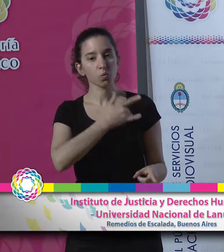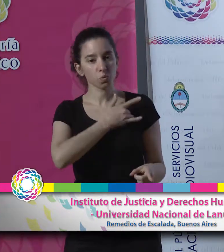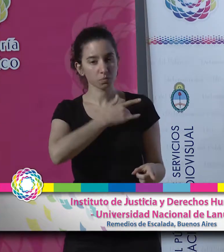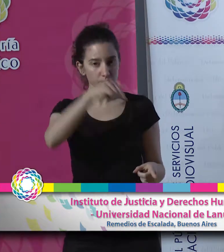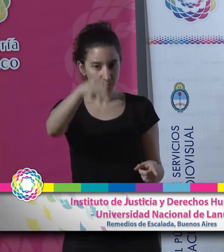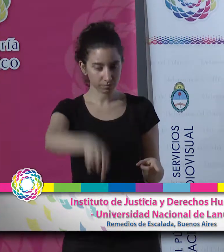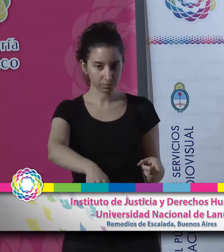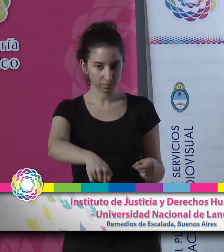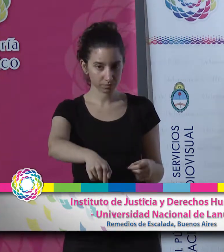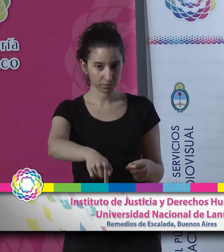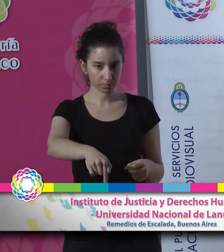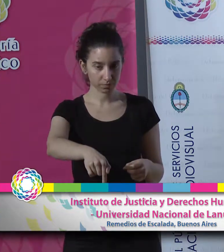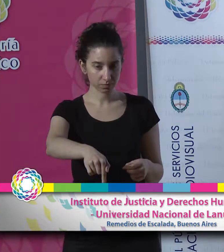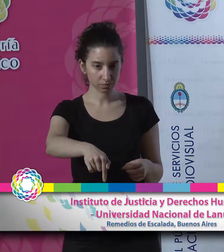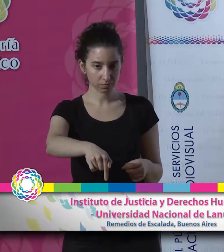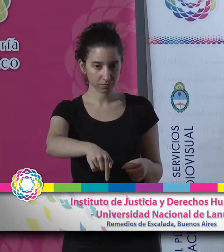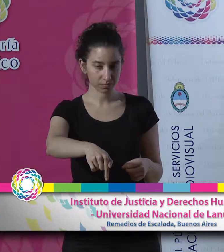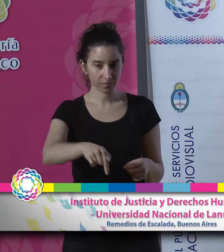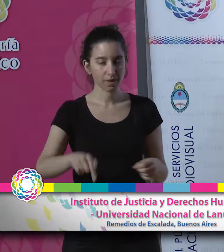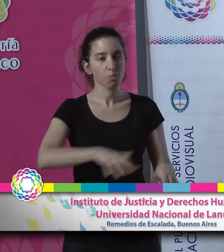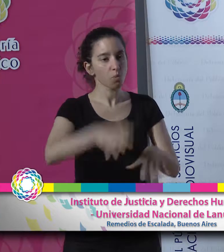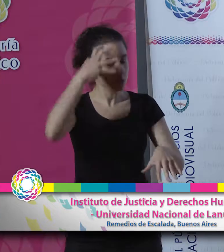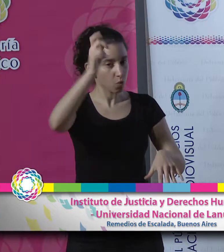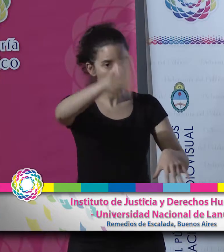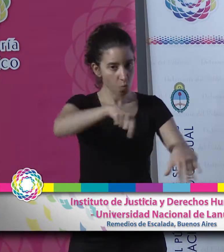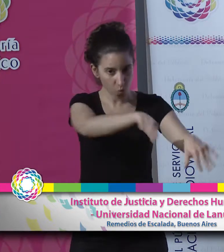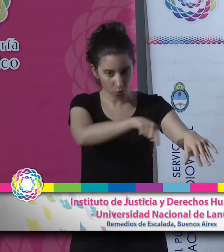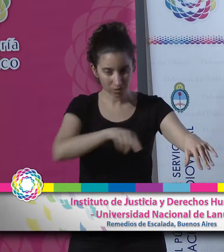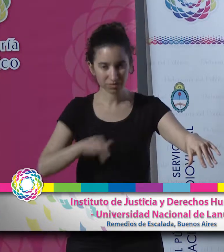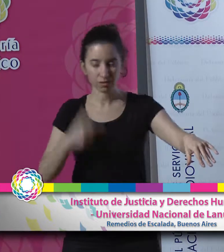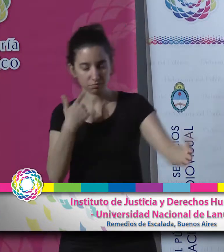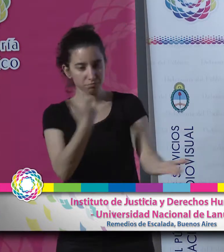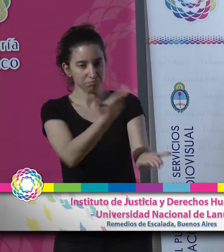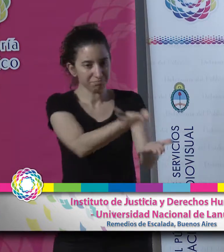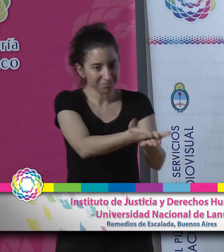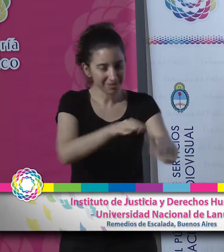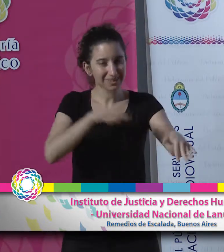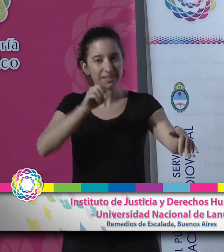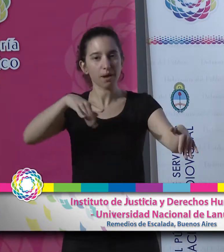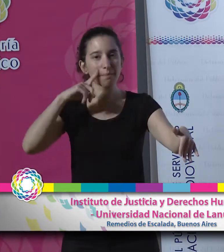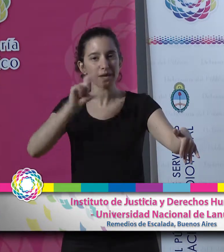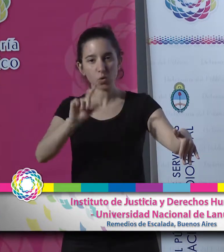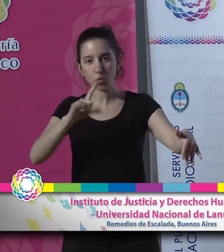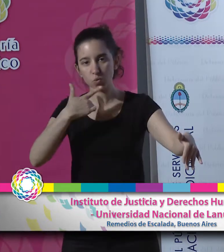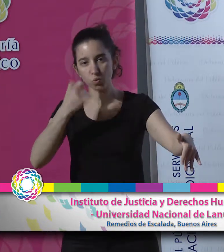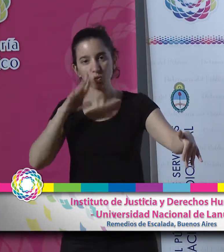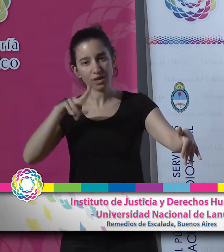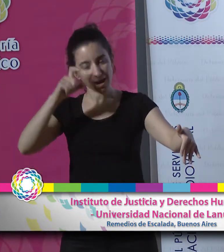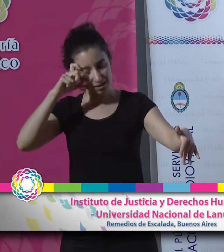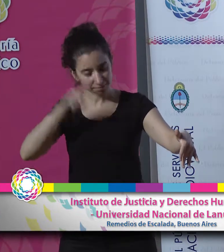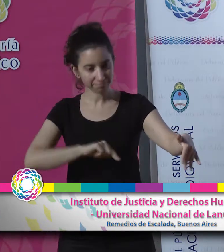se presentó como amicus o amigo del tribunal ante la corte cuando fue el debate de la constitucionalidad de la ley